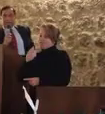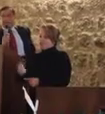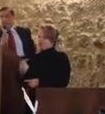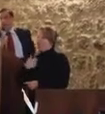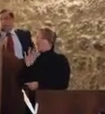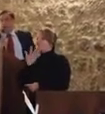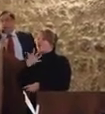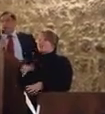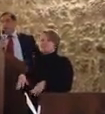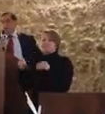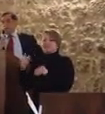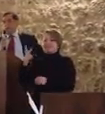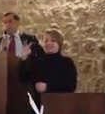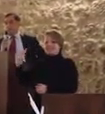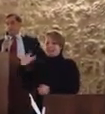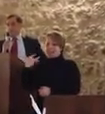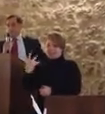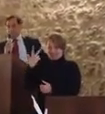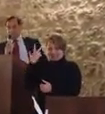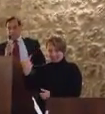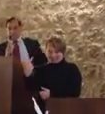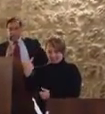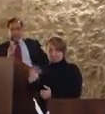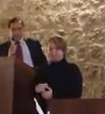vorrei iniziare con tre ringraziamenti.